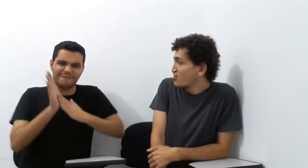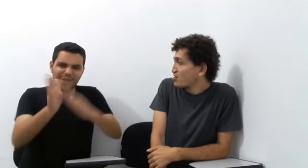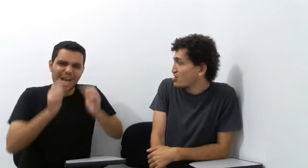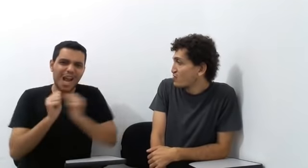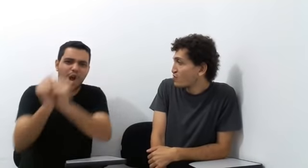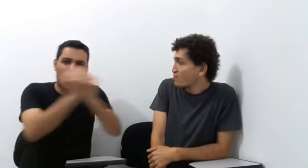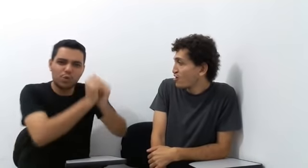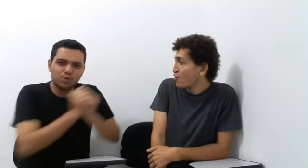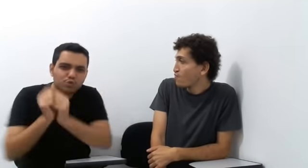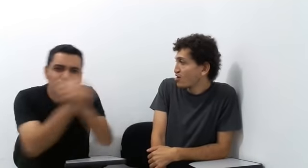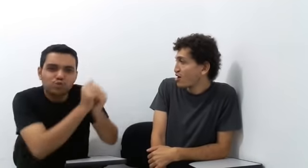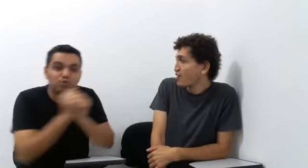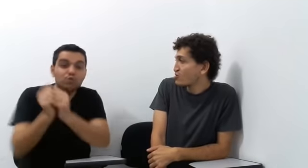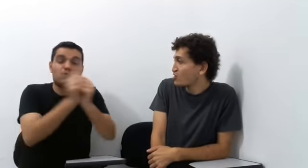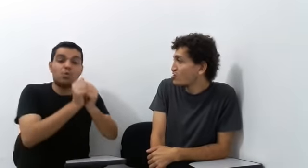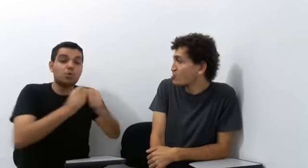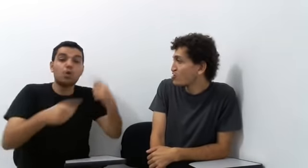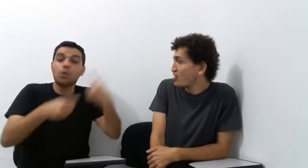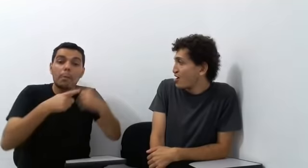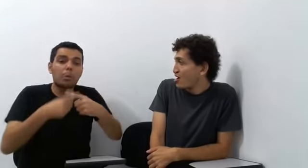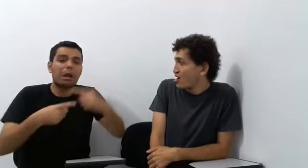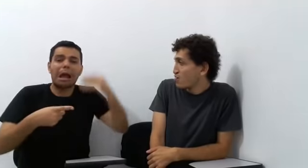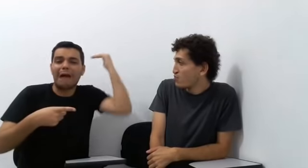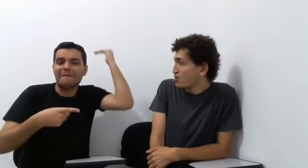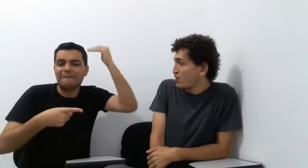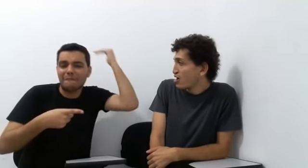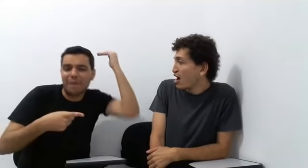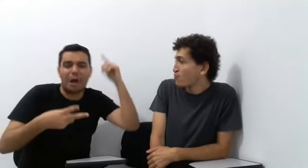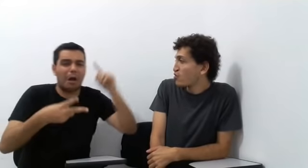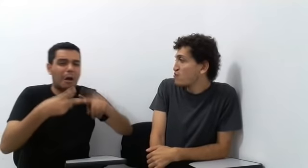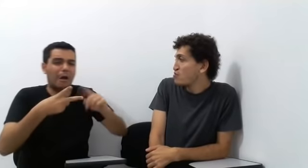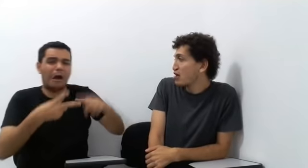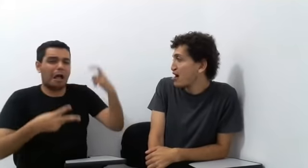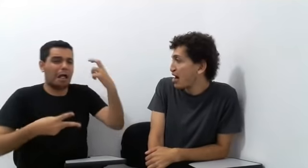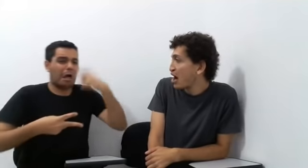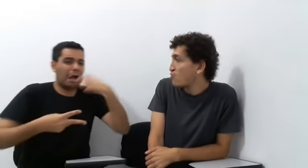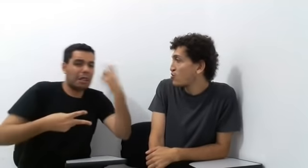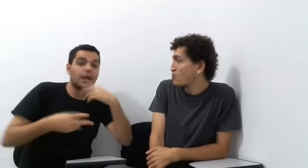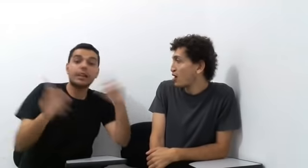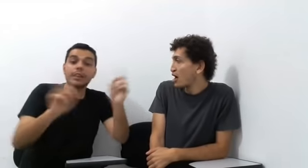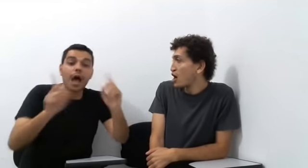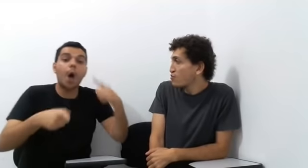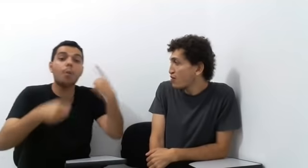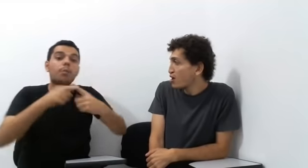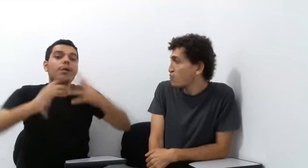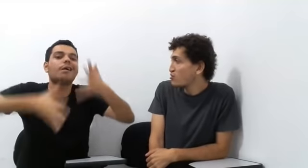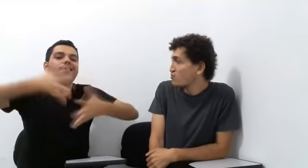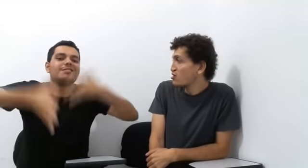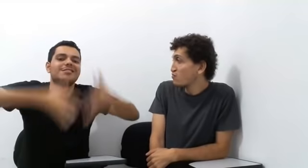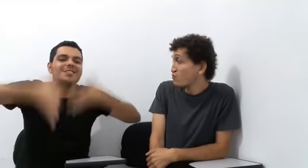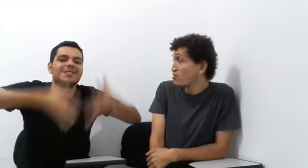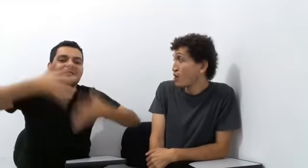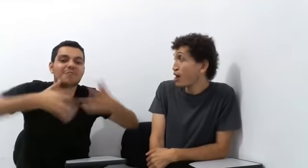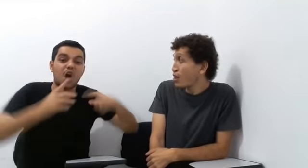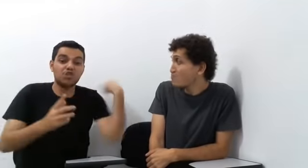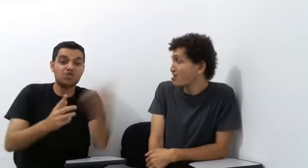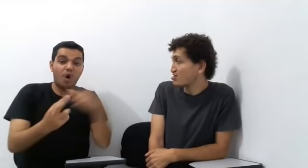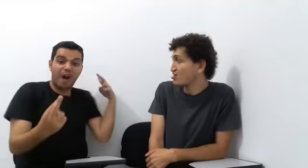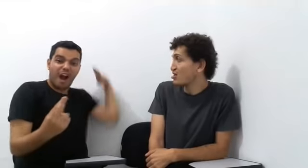vocês foram fiel acompanhando a gente. Porque eu tive que trabalhar, porque o carro, não, porque você foi fiel à Libras.